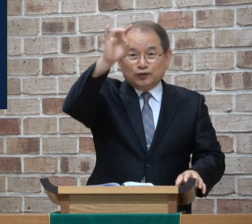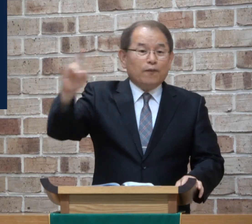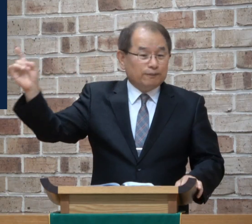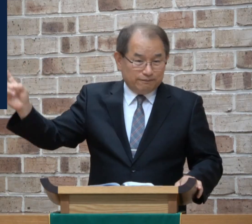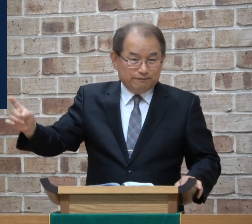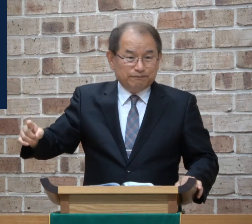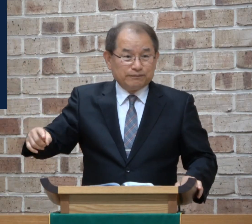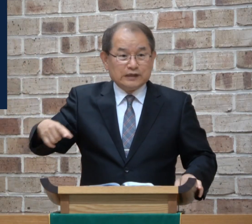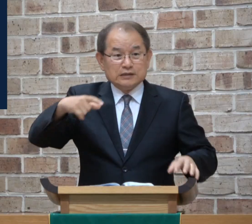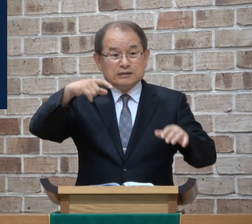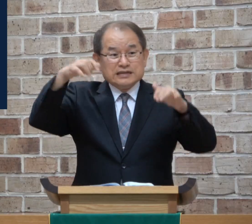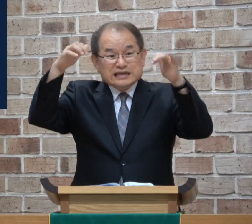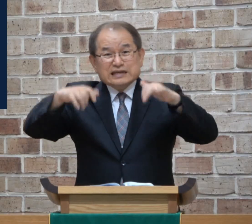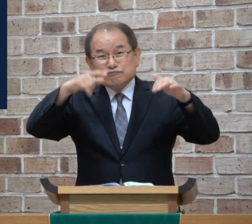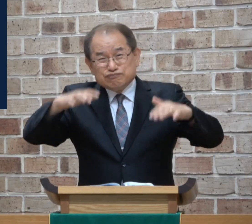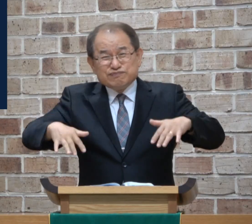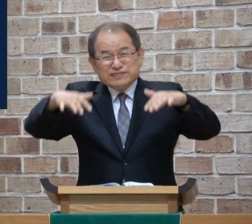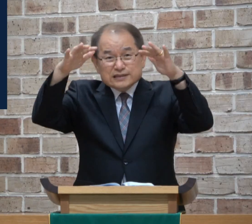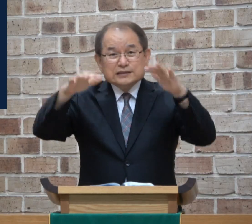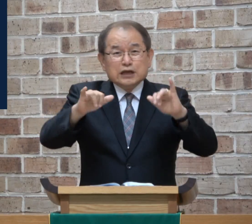큰 홍수가 일어났습니다.